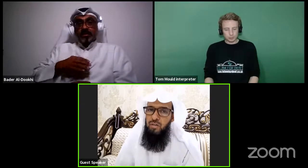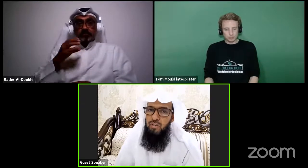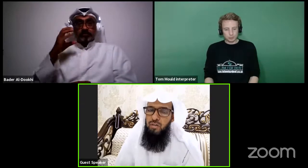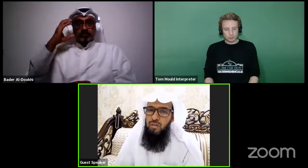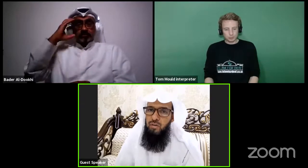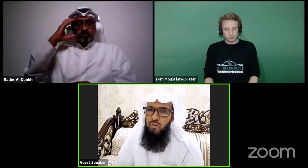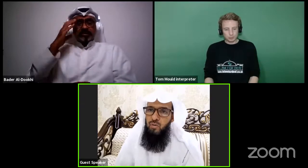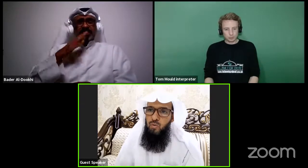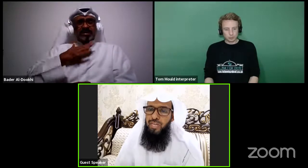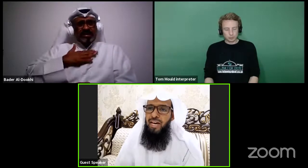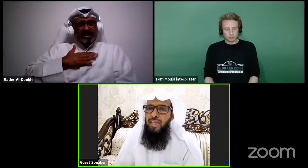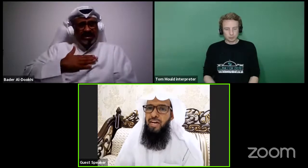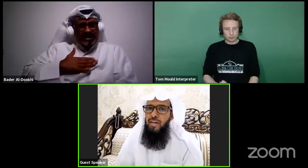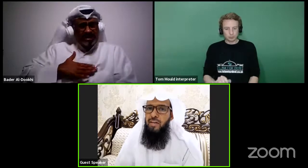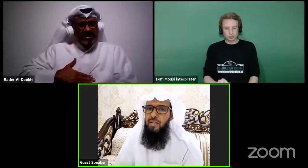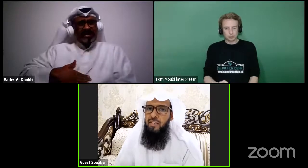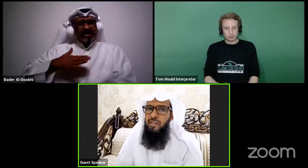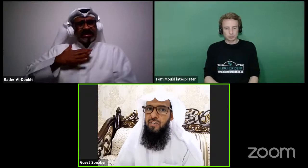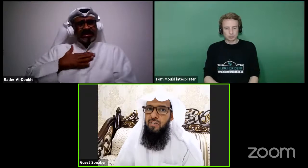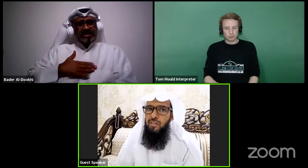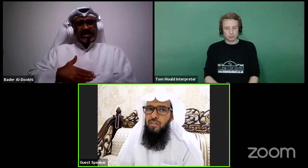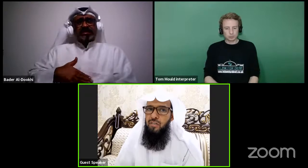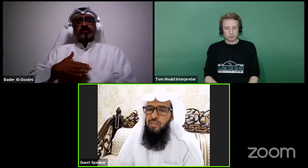والتحمل، ولهذا